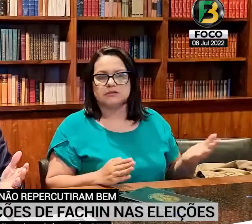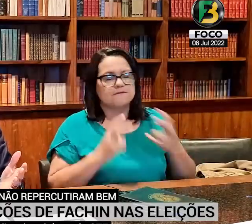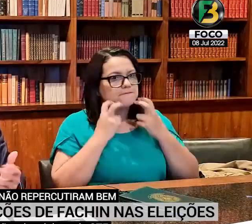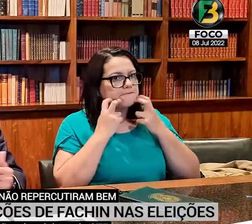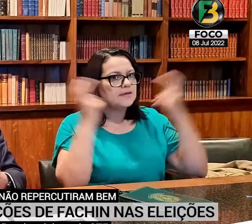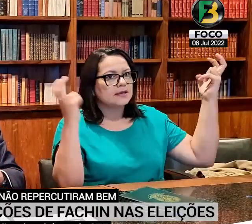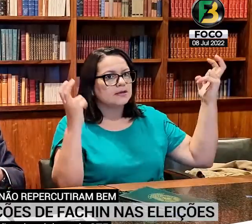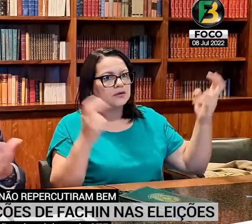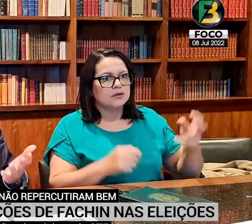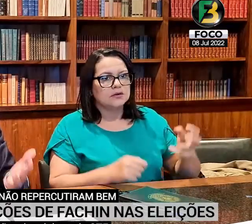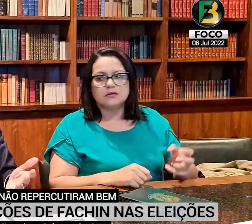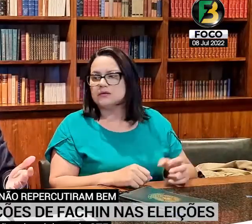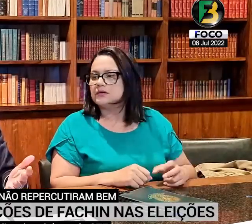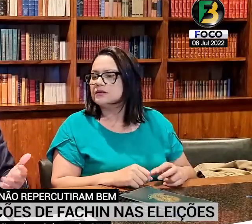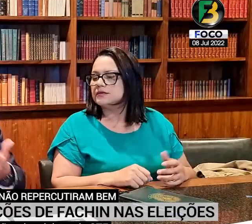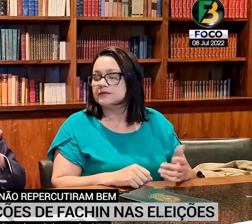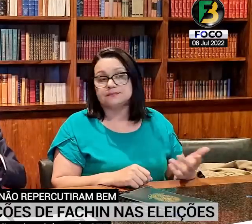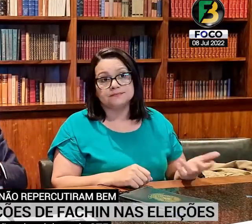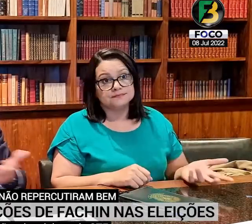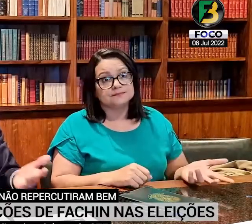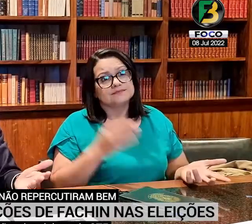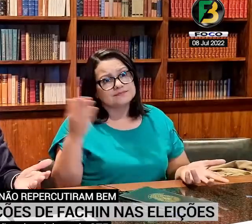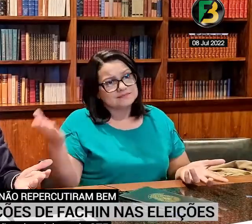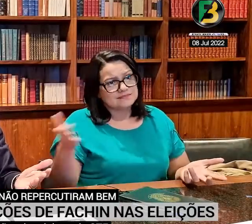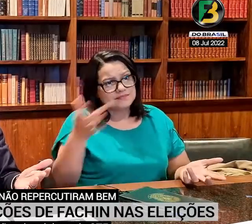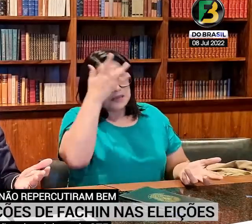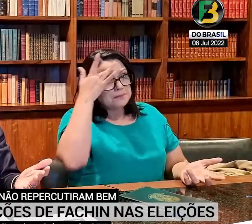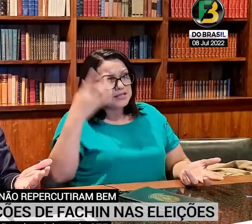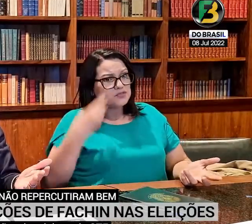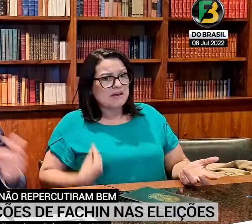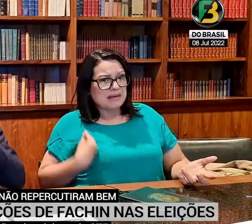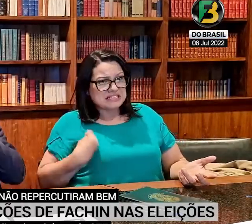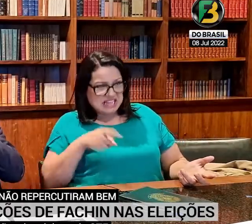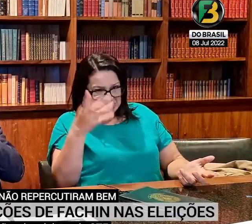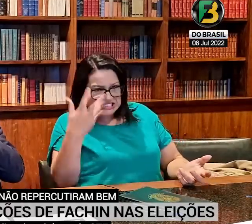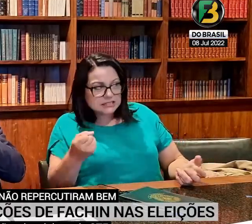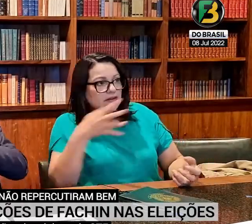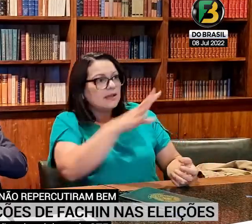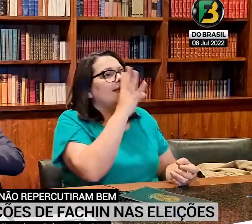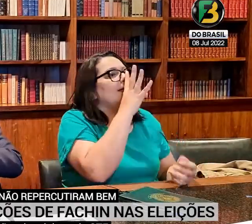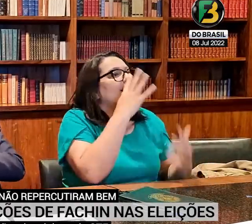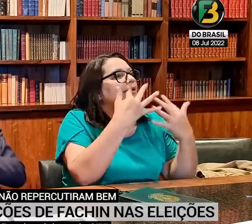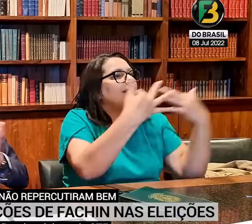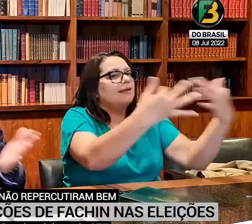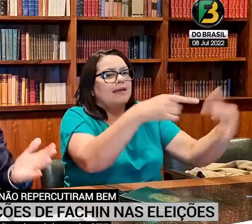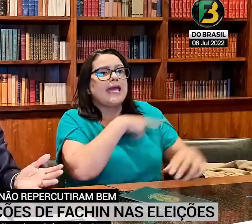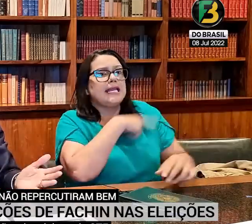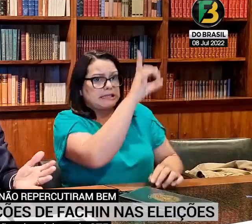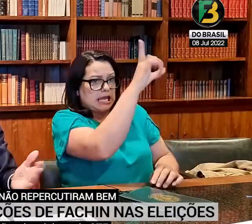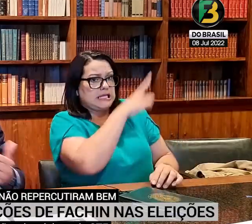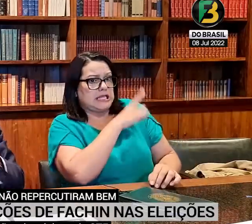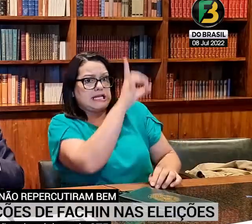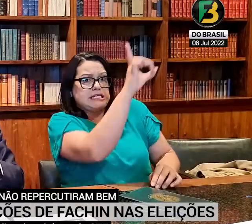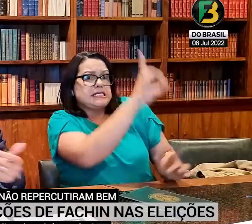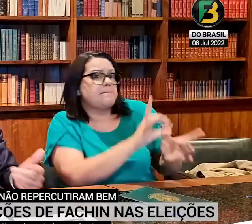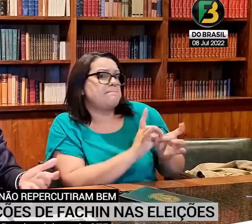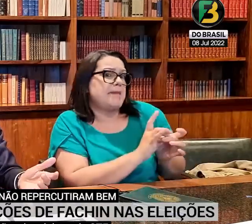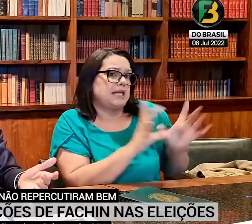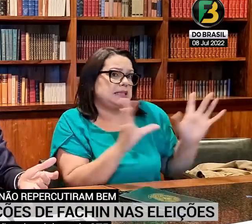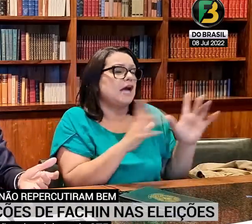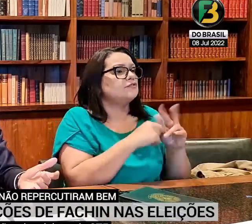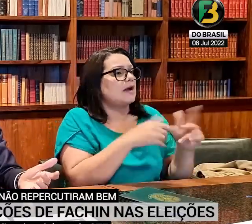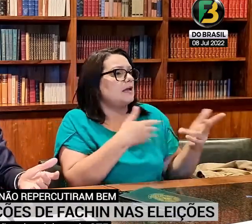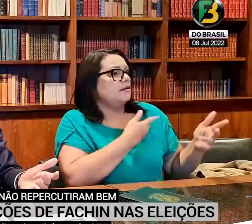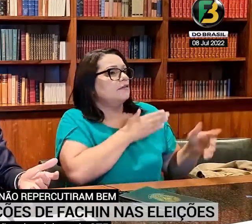sério não muito bem vitória né Para Quem participar do evento disso né E se ele faz pode qualquer vezes não é